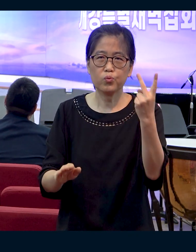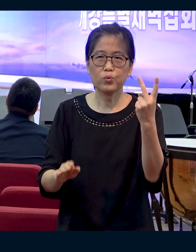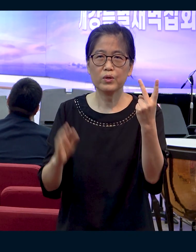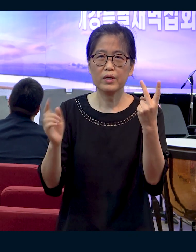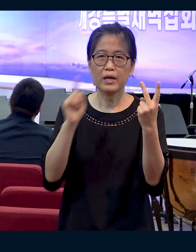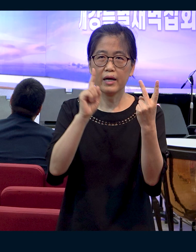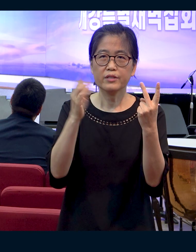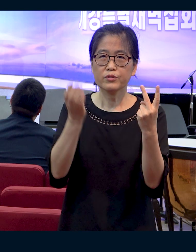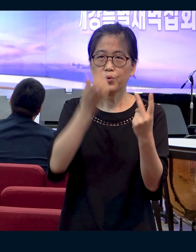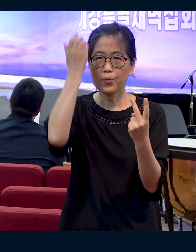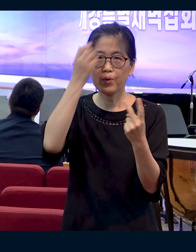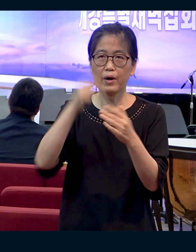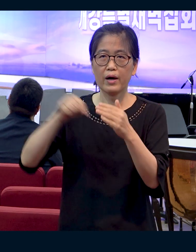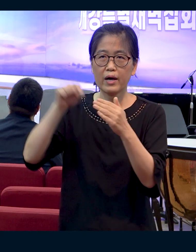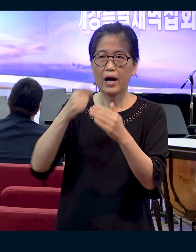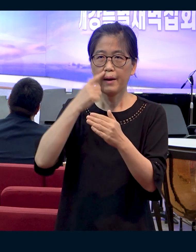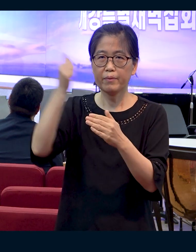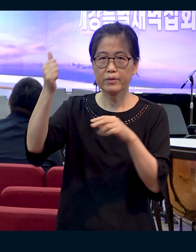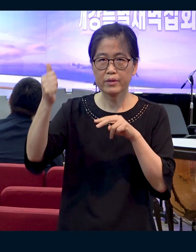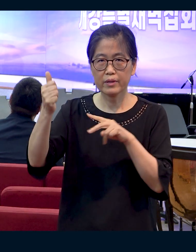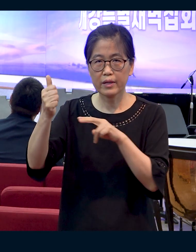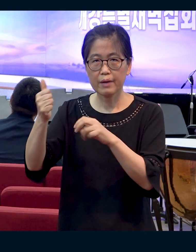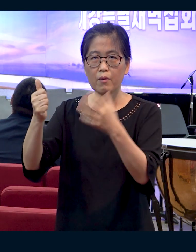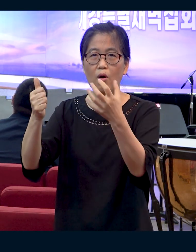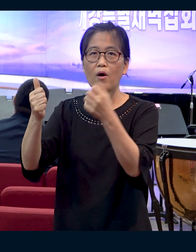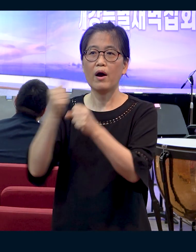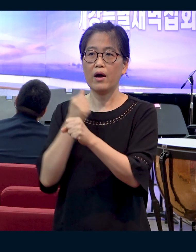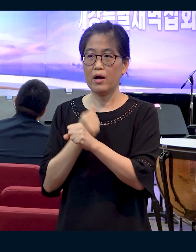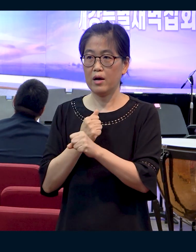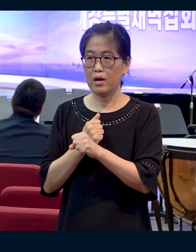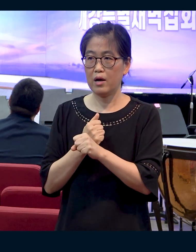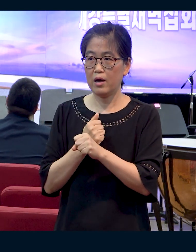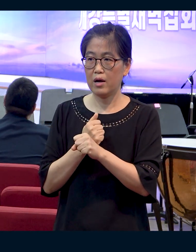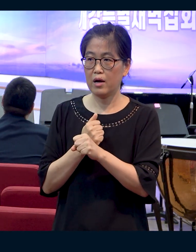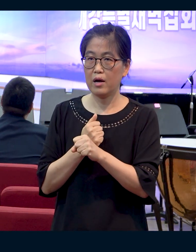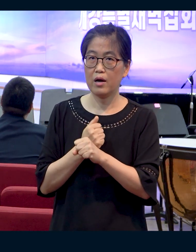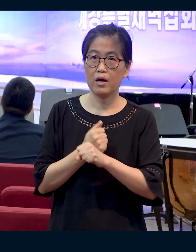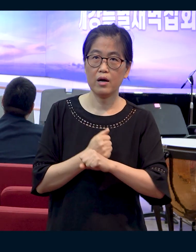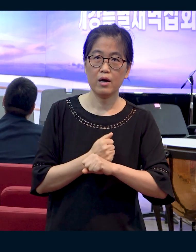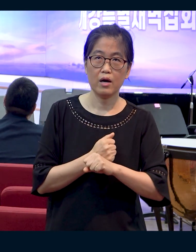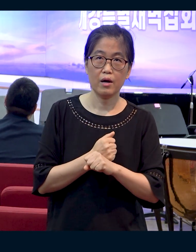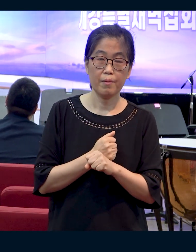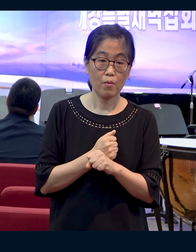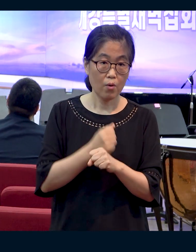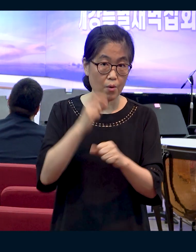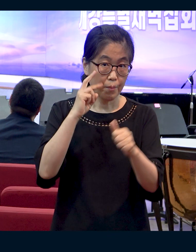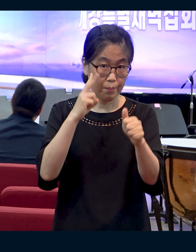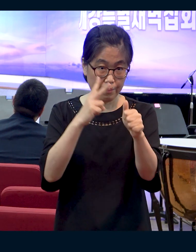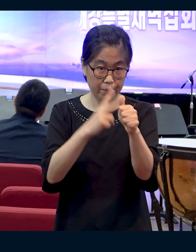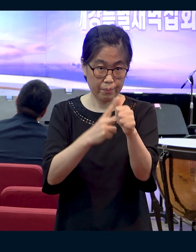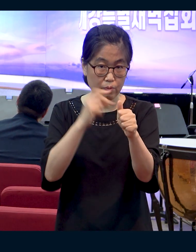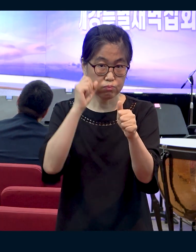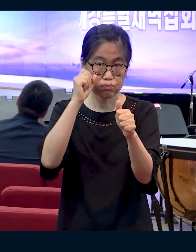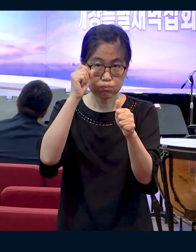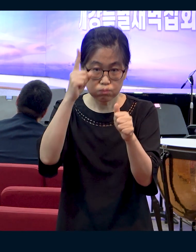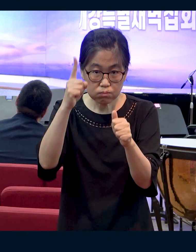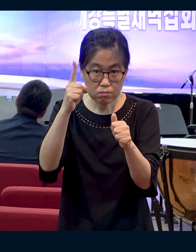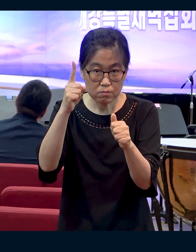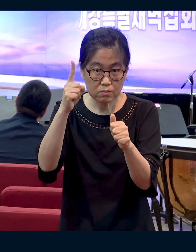우리 둘이 한 성령 안에서 아버지께 나아감을 얻게 하려 하심이라. 사도 바울이 깨달은